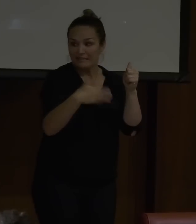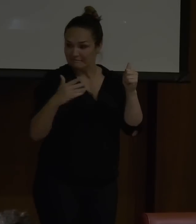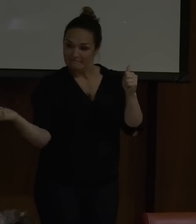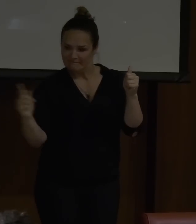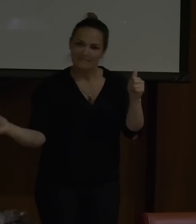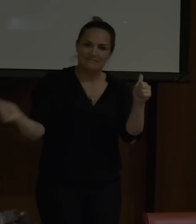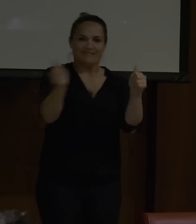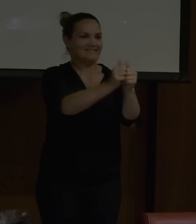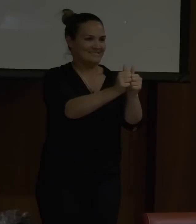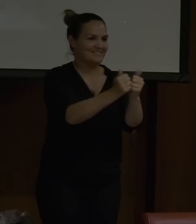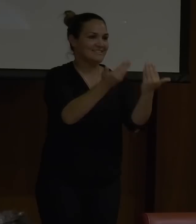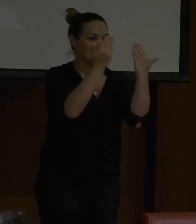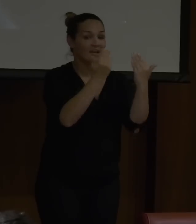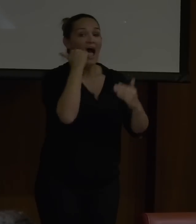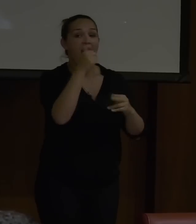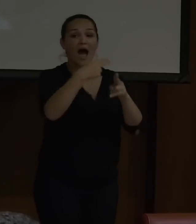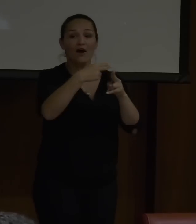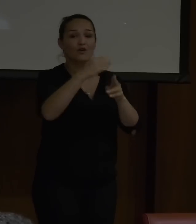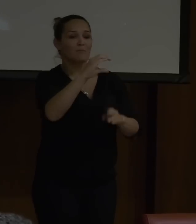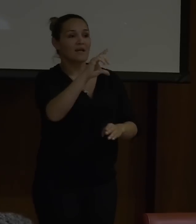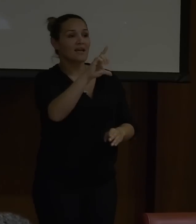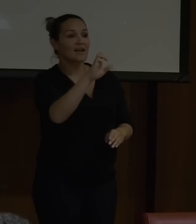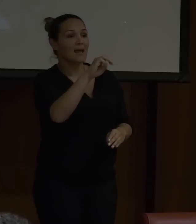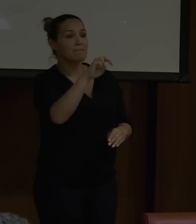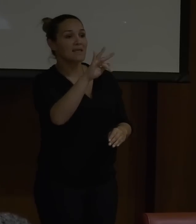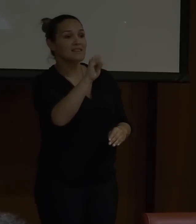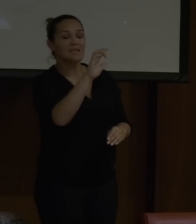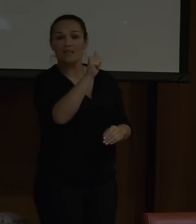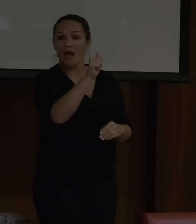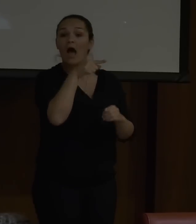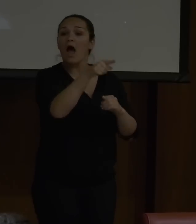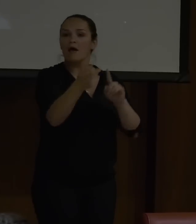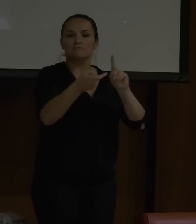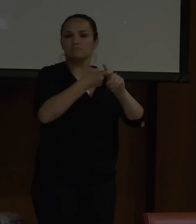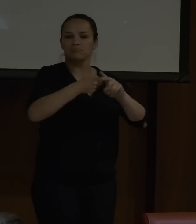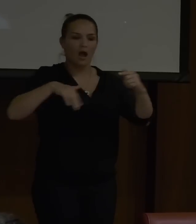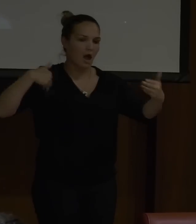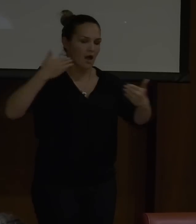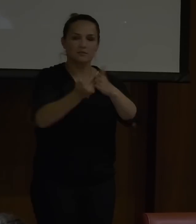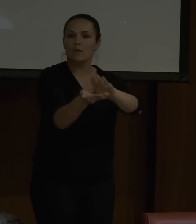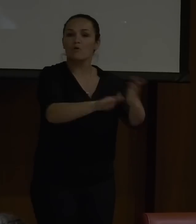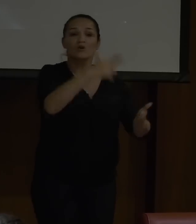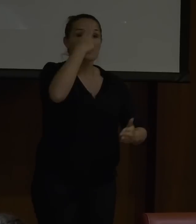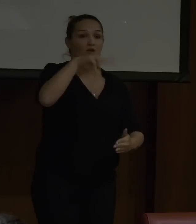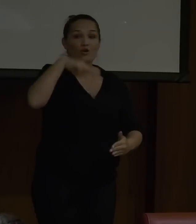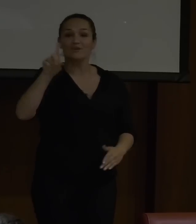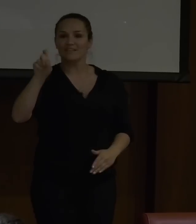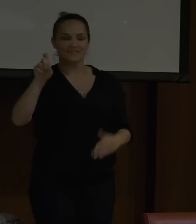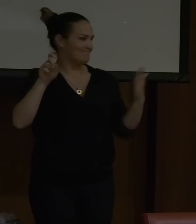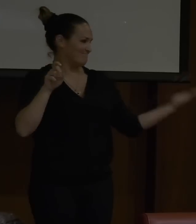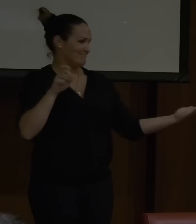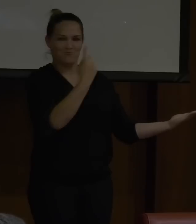Clementina, que era su nombre, Clementina Ramos, se convirtió en su mujer desde entonces y hasta su muerte. Con ella tuvo 6 hijos, entre ellos Ivo